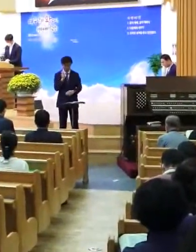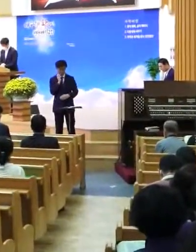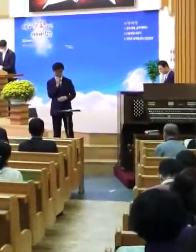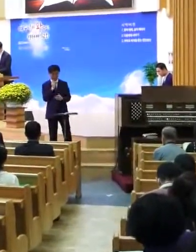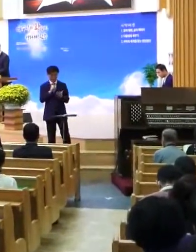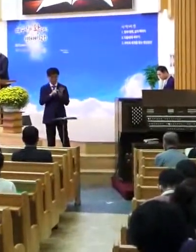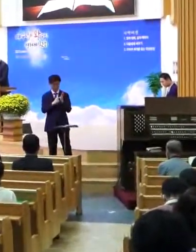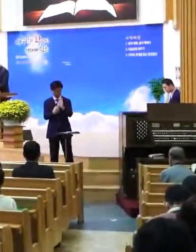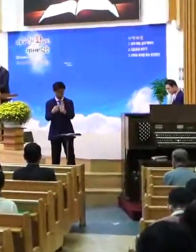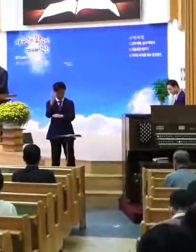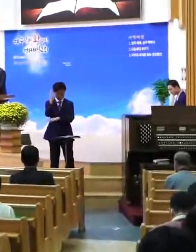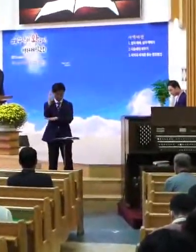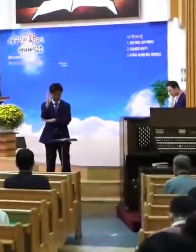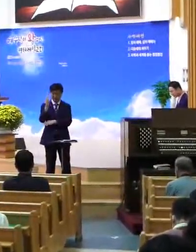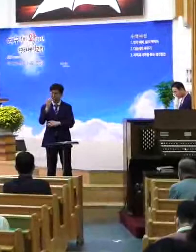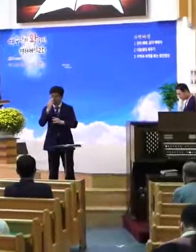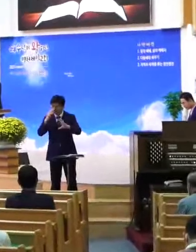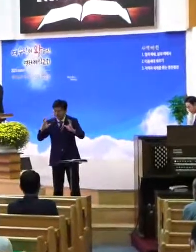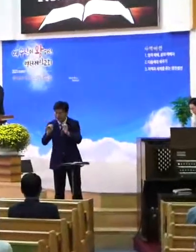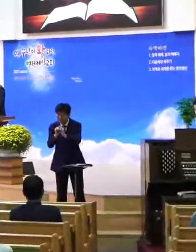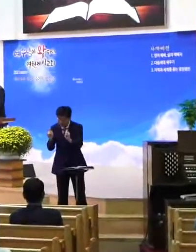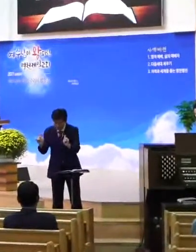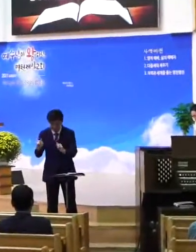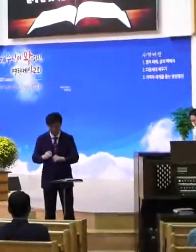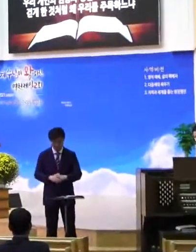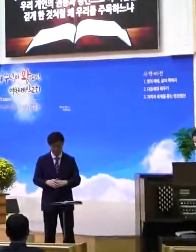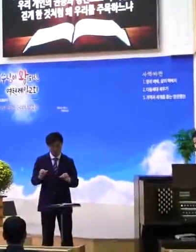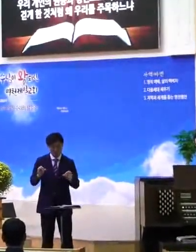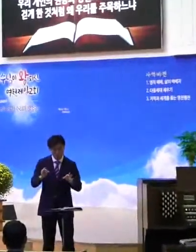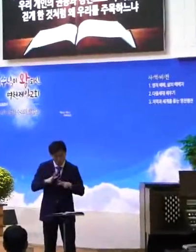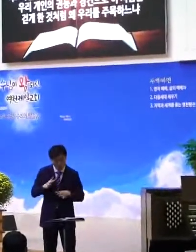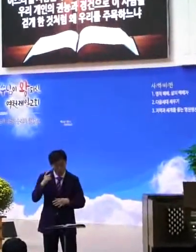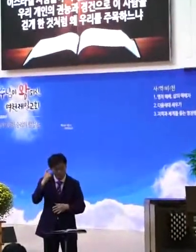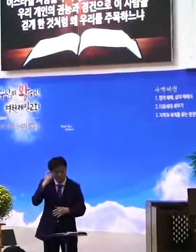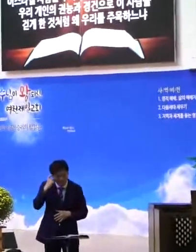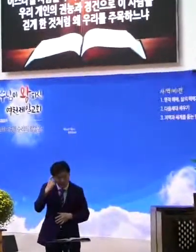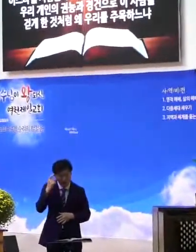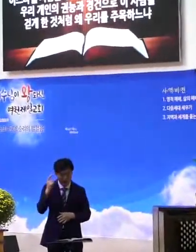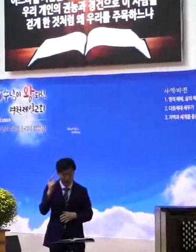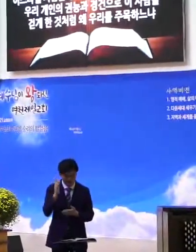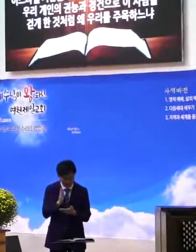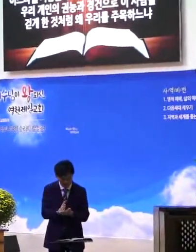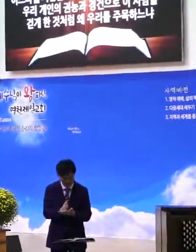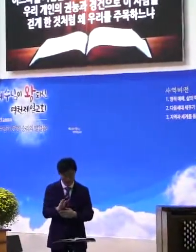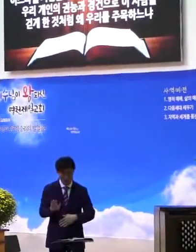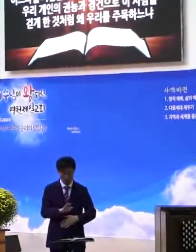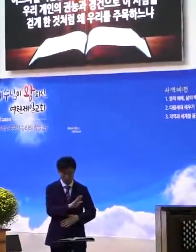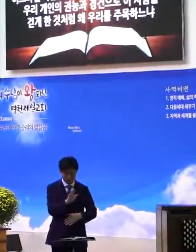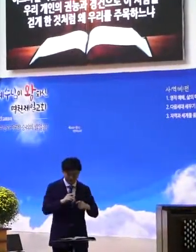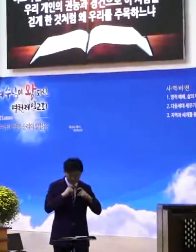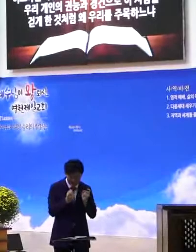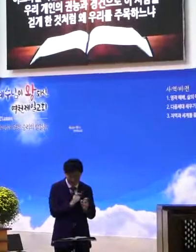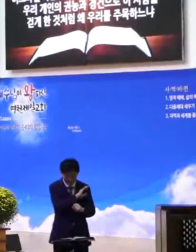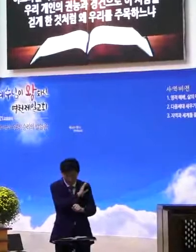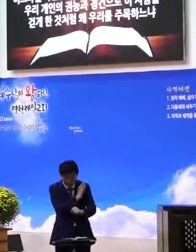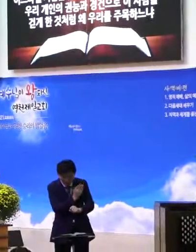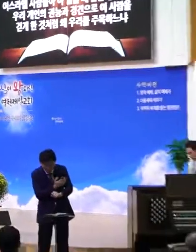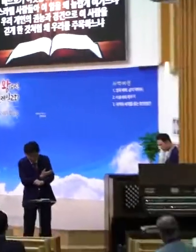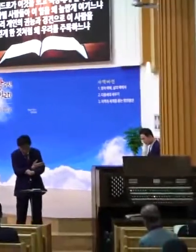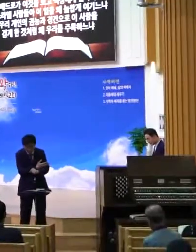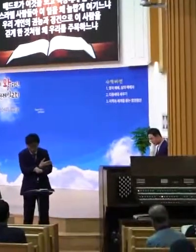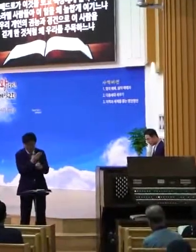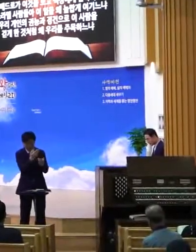말하되 이스라엘 사람들아 이 일을 왜 놀랍게 여기느냐. 우리 개인의 권능과 경건으로 이 사람을